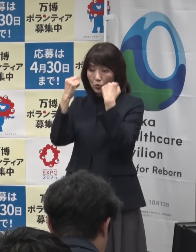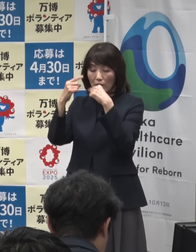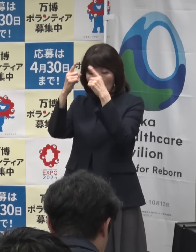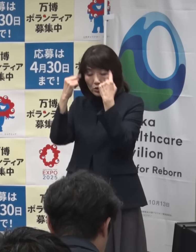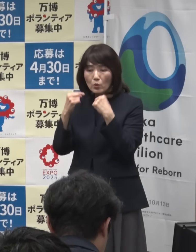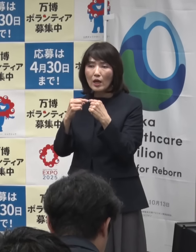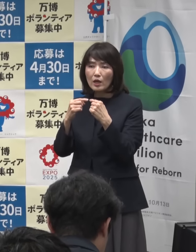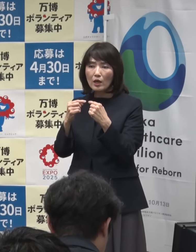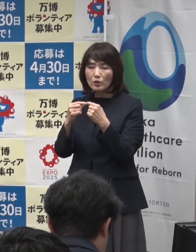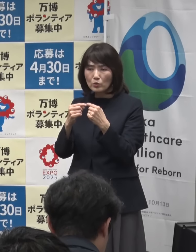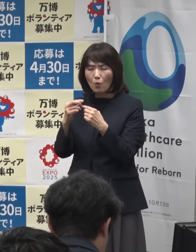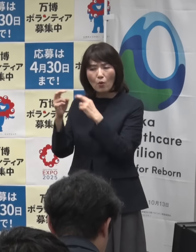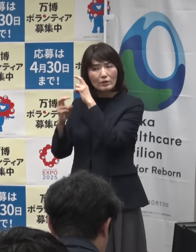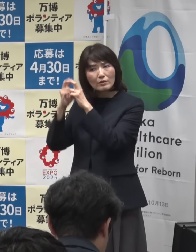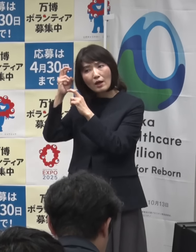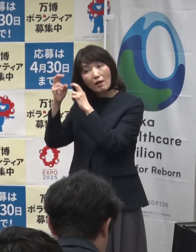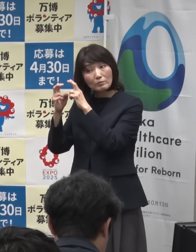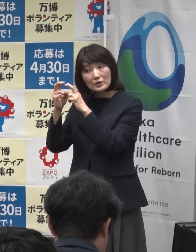悩み事を